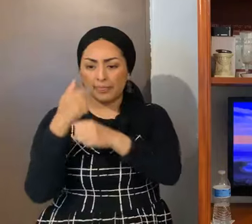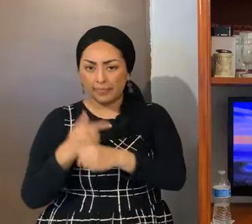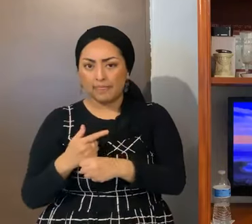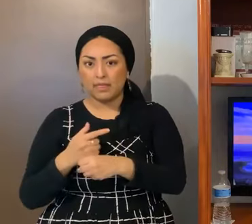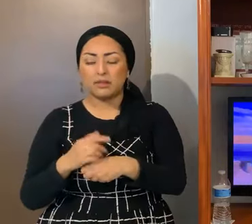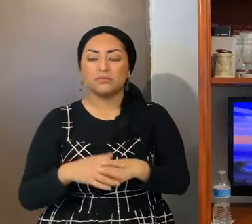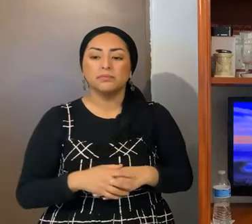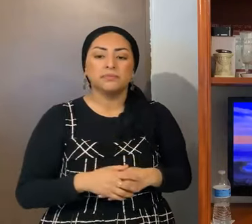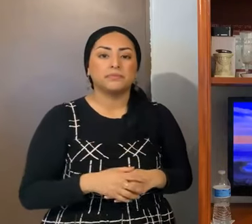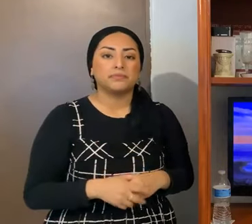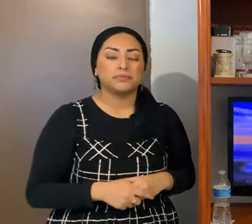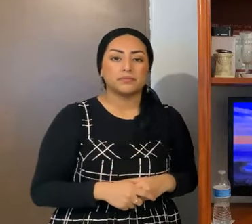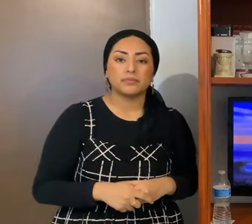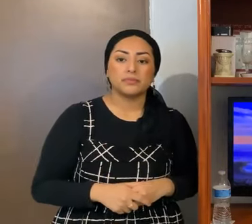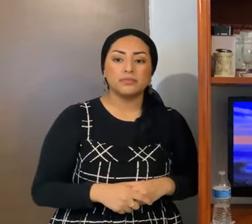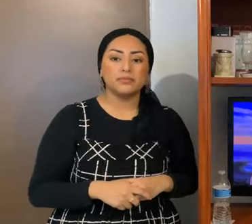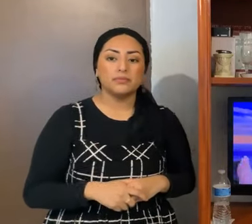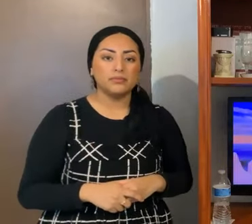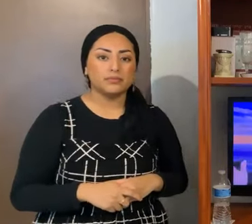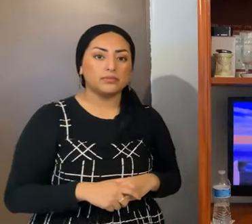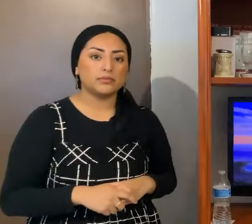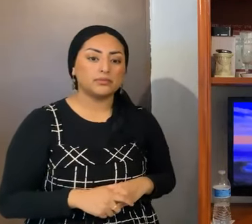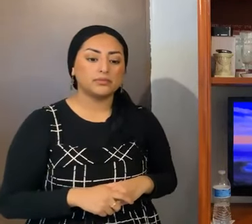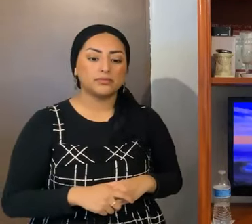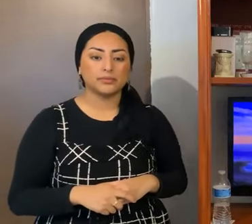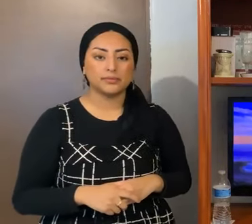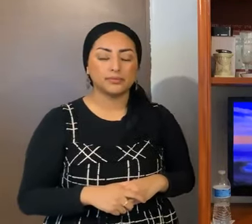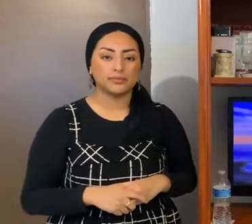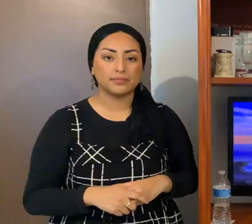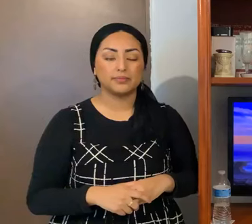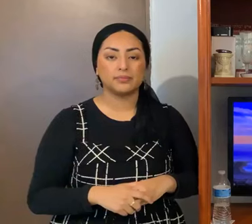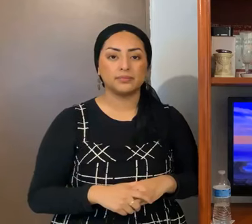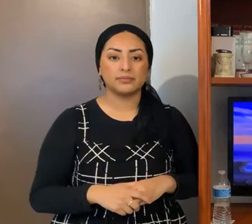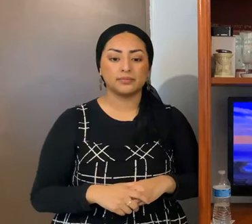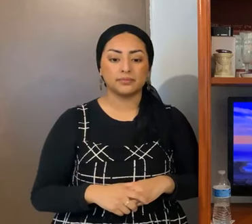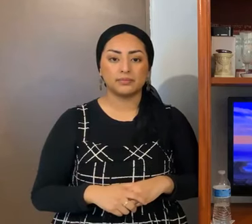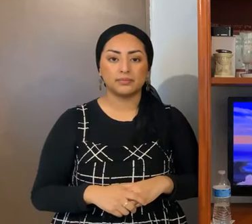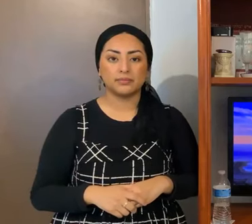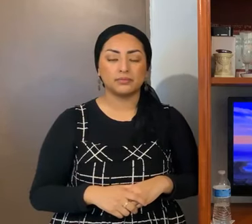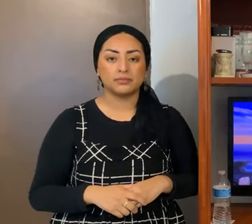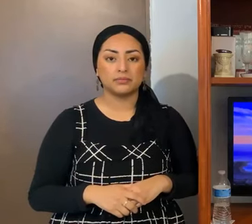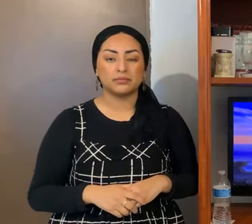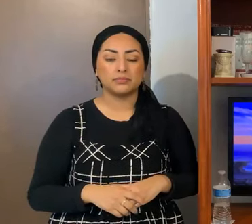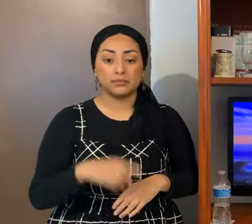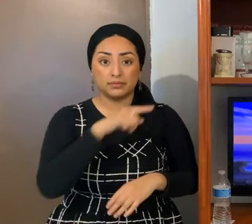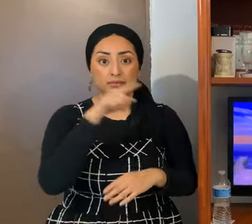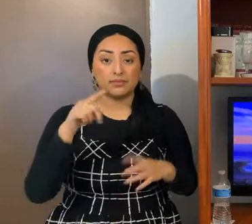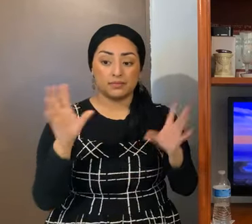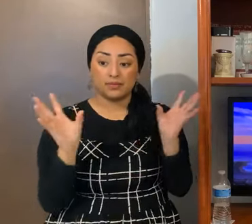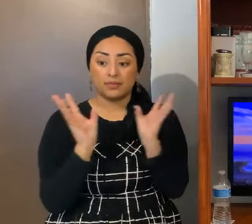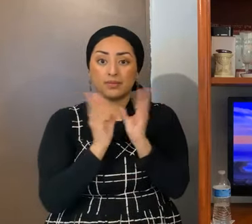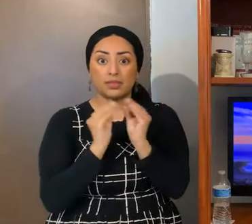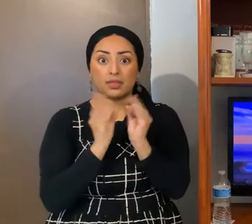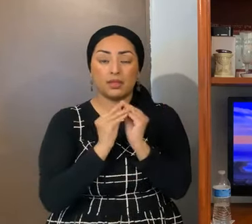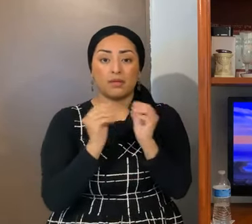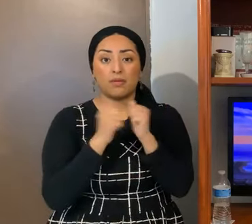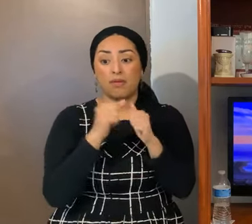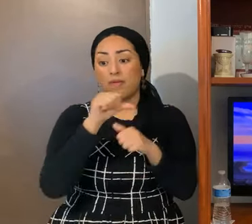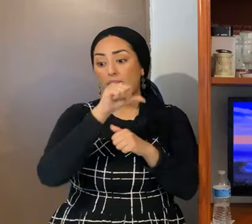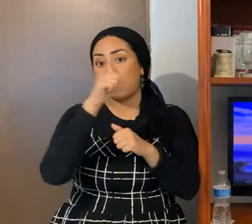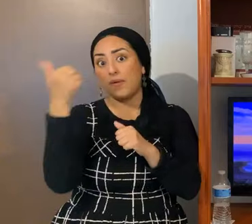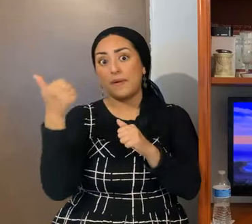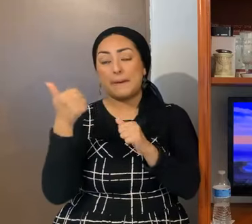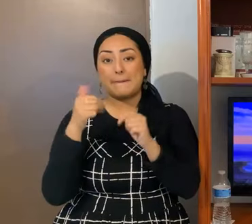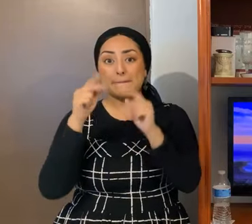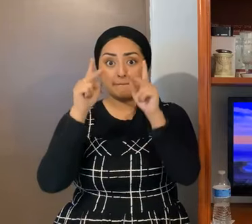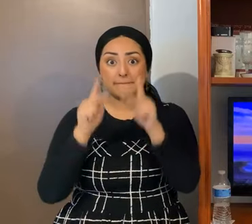le cae mal a otra persona. Con tal de caer bien al perverso, ¿has confabulado con él? ¿Has hablado? ¿Has traicionado